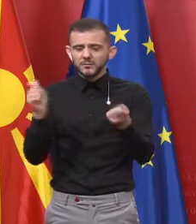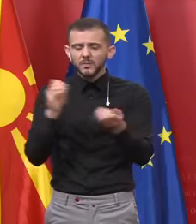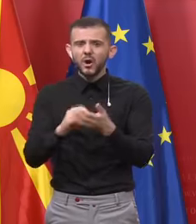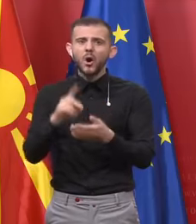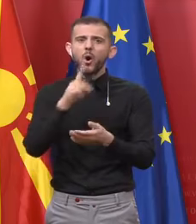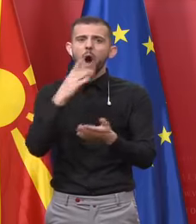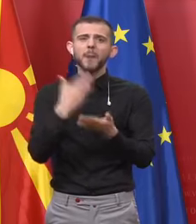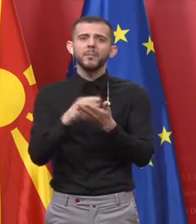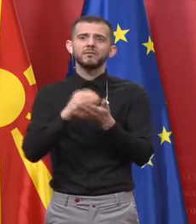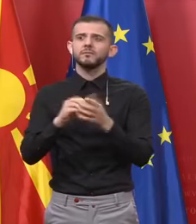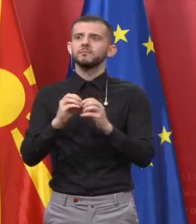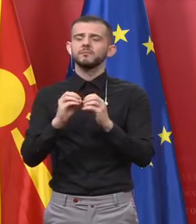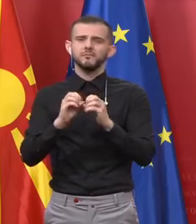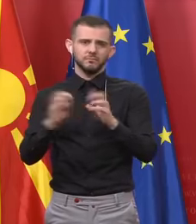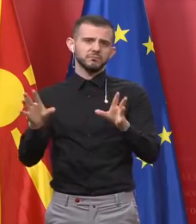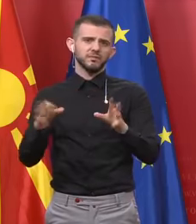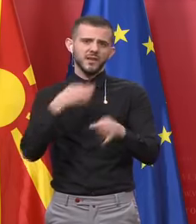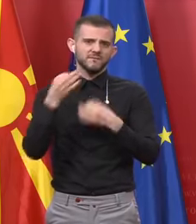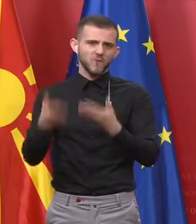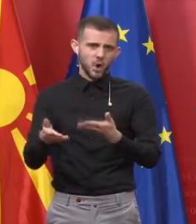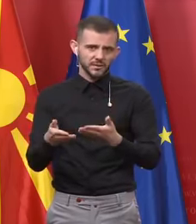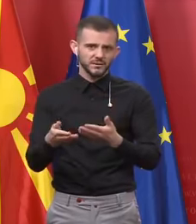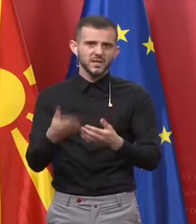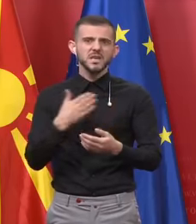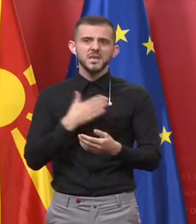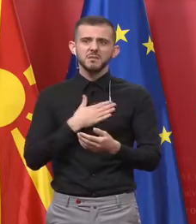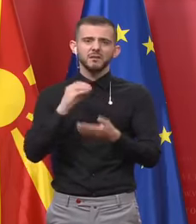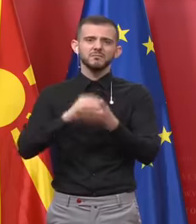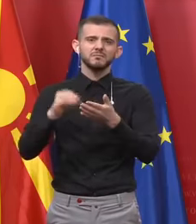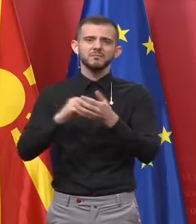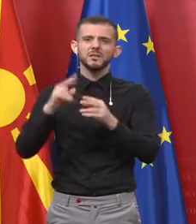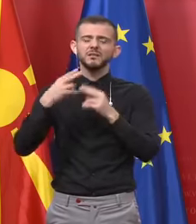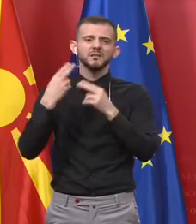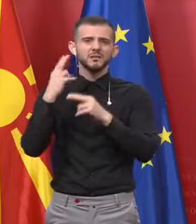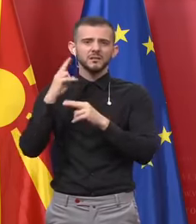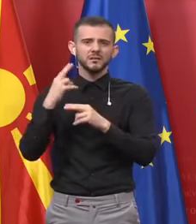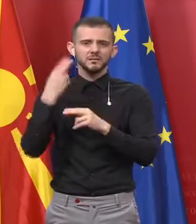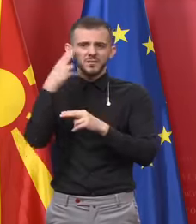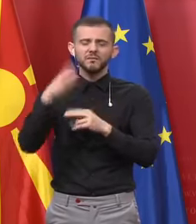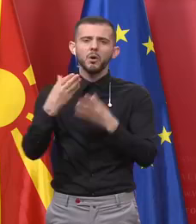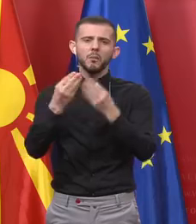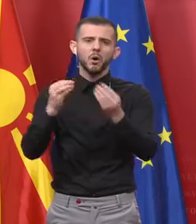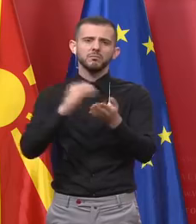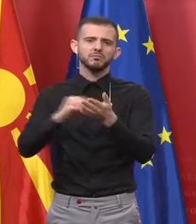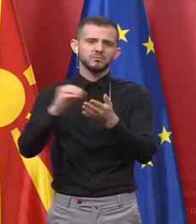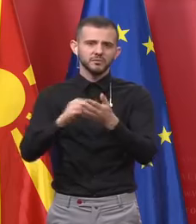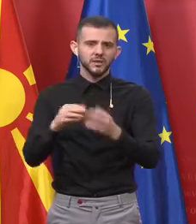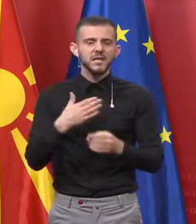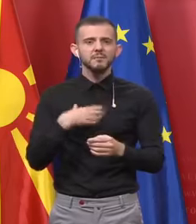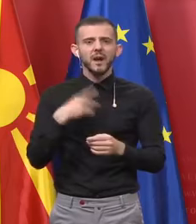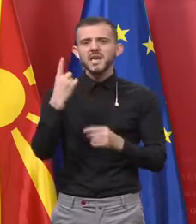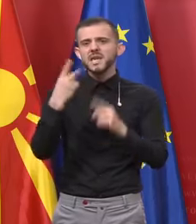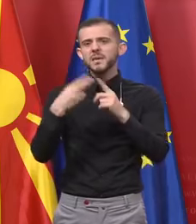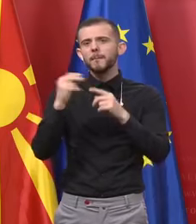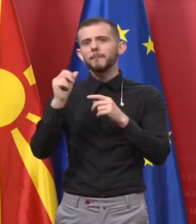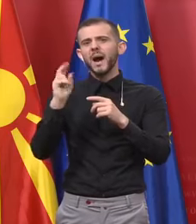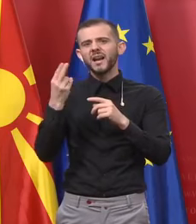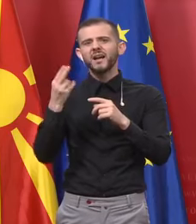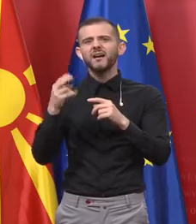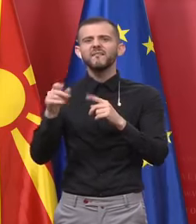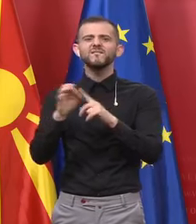се објавени, таму има списанија кои што се со различен импакт фактор, од импакт факторот